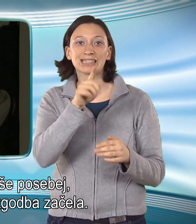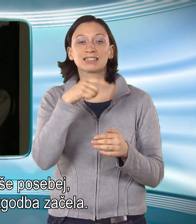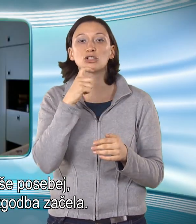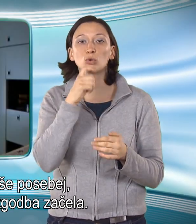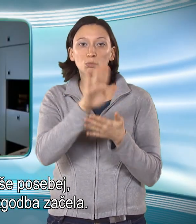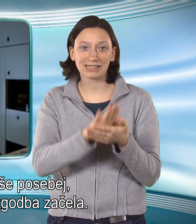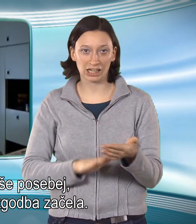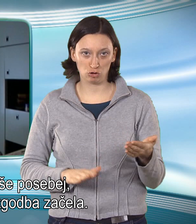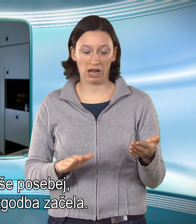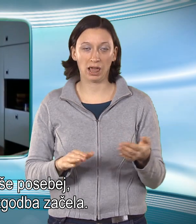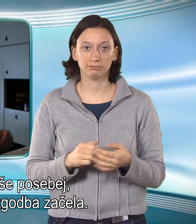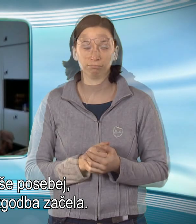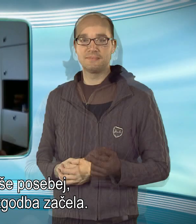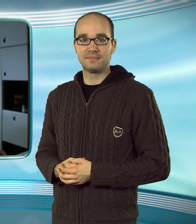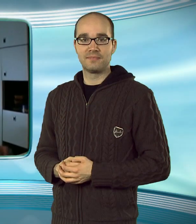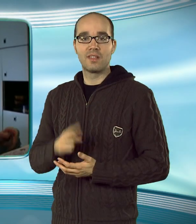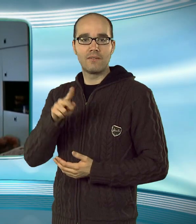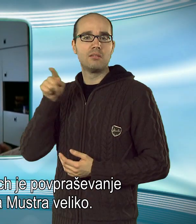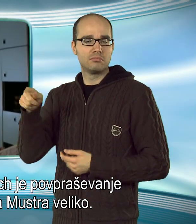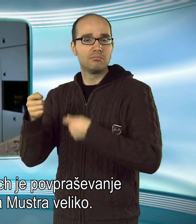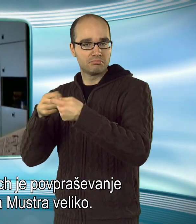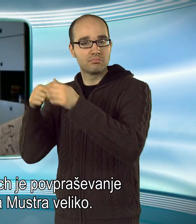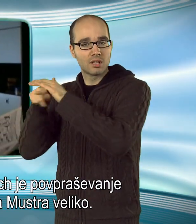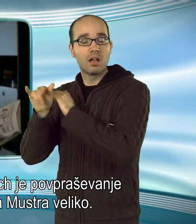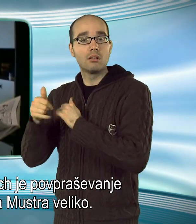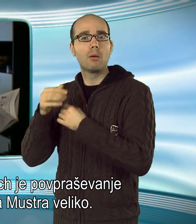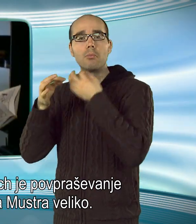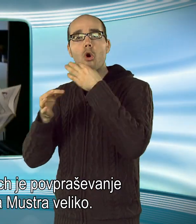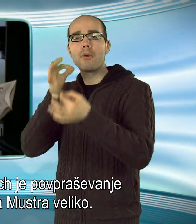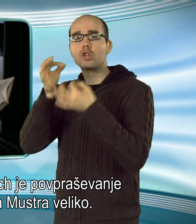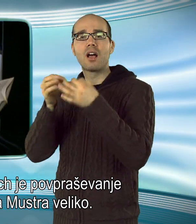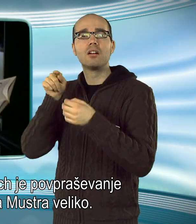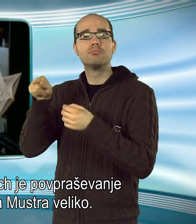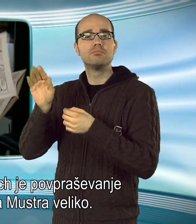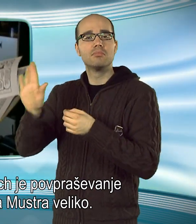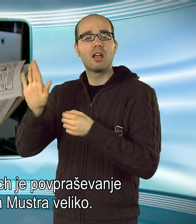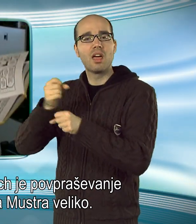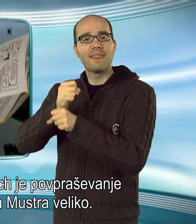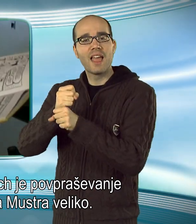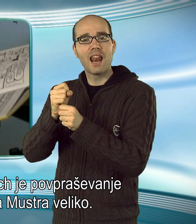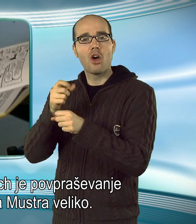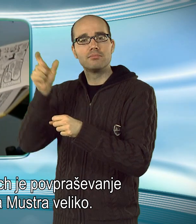se je ta zgodba začela. V striparnici Buh je povpraševanje po delih Mikija Mustra